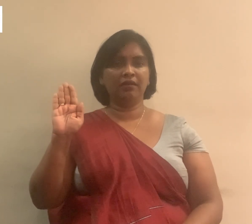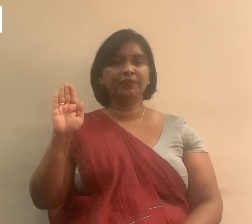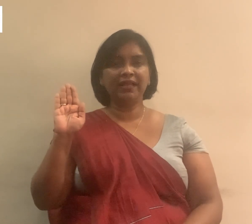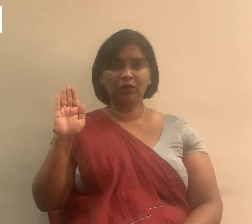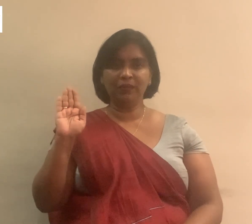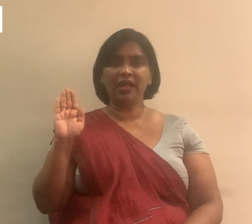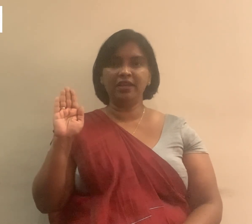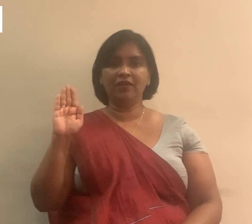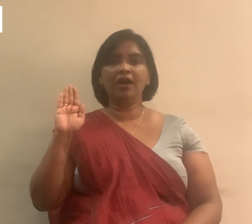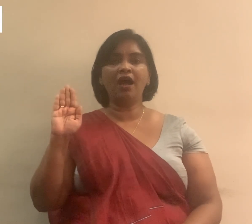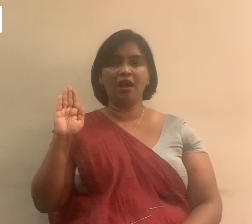මේක ඔබ දන්නවා.